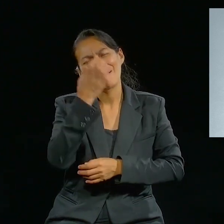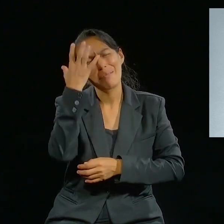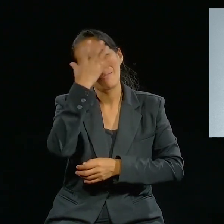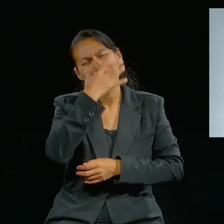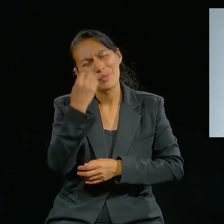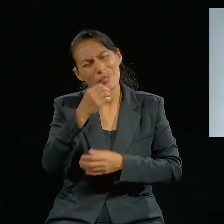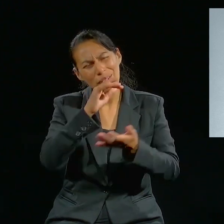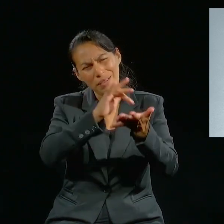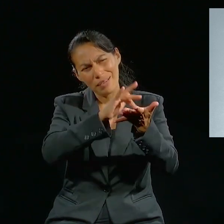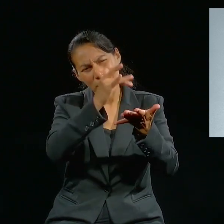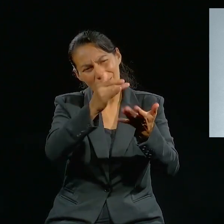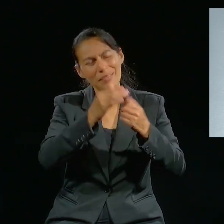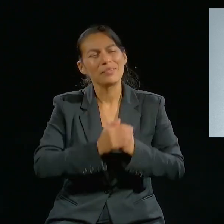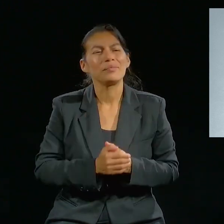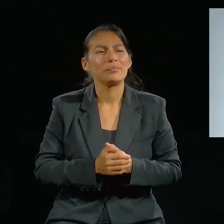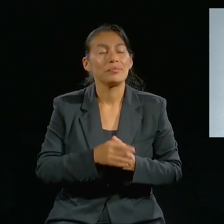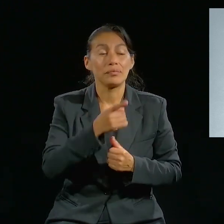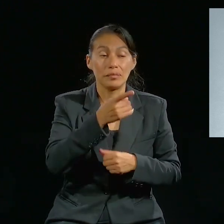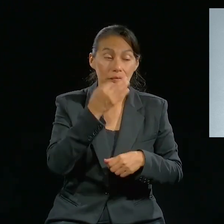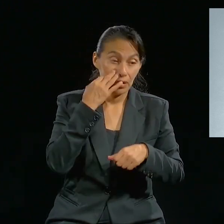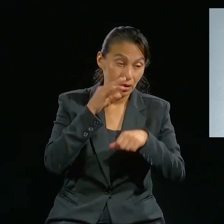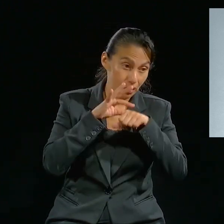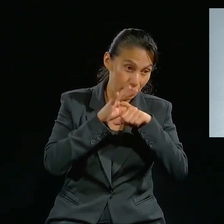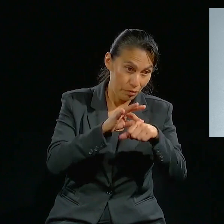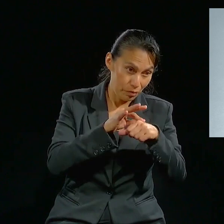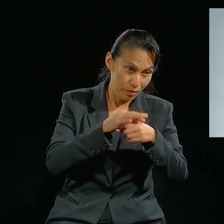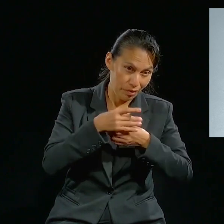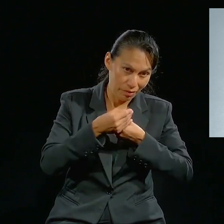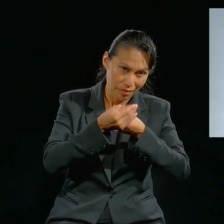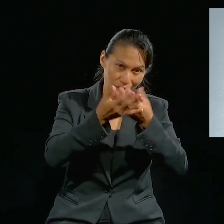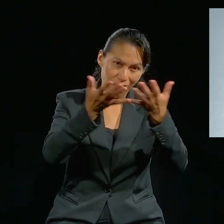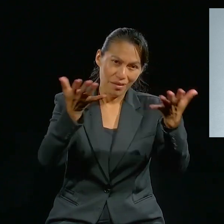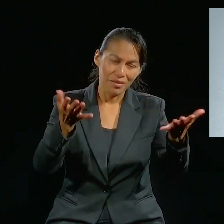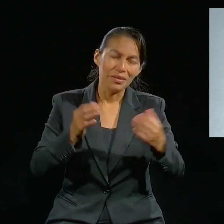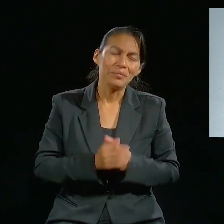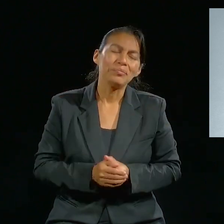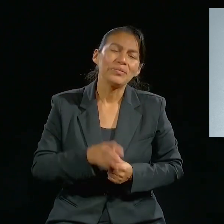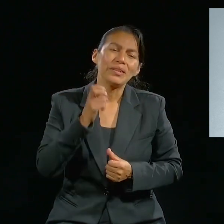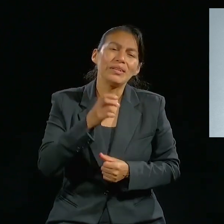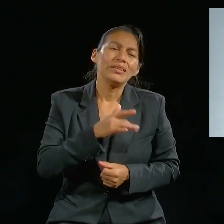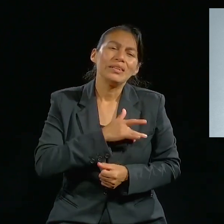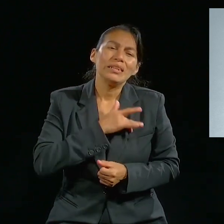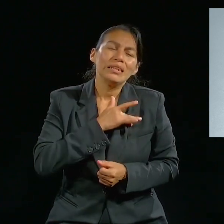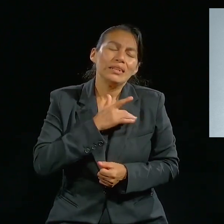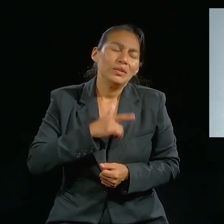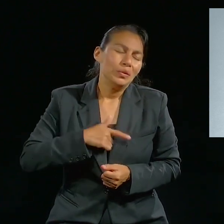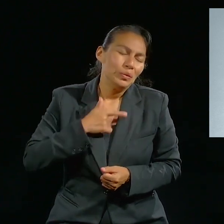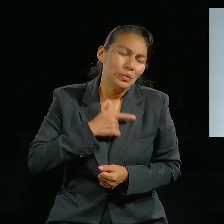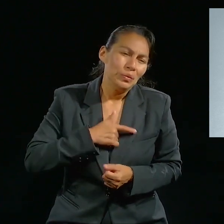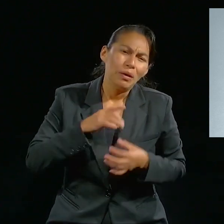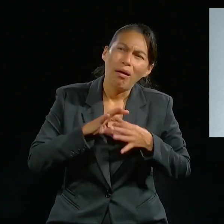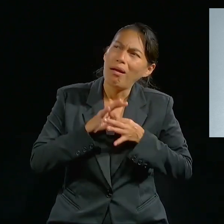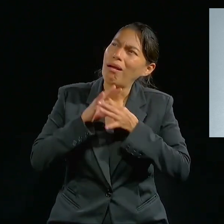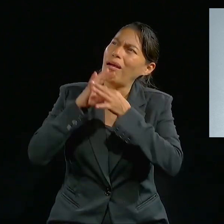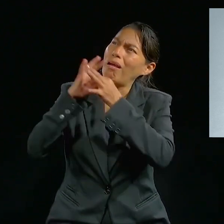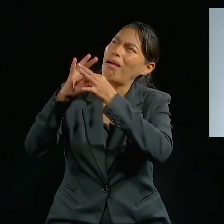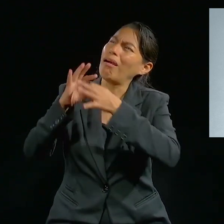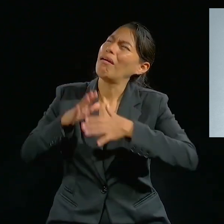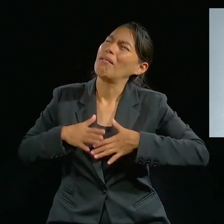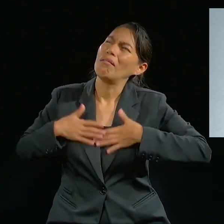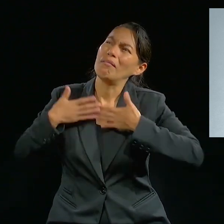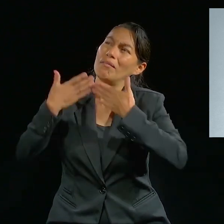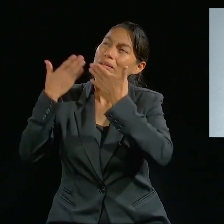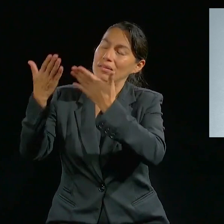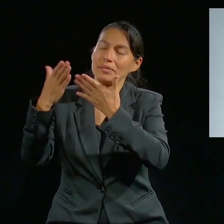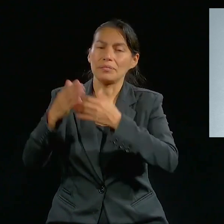oración por compartir tus testimonios que realmente nos inspiran a confiar en Dios bajo cualquier